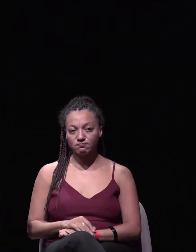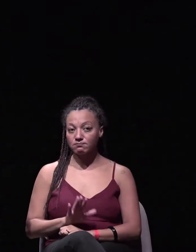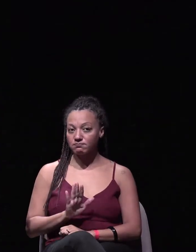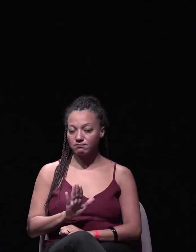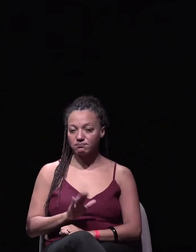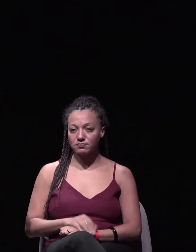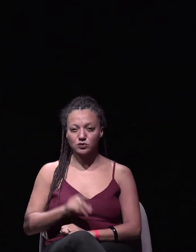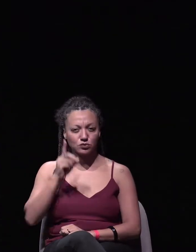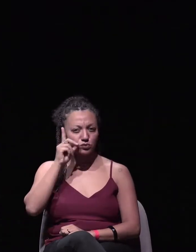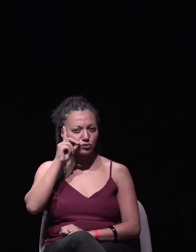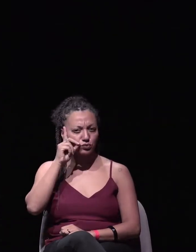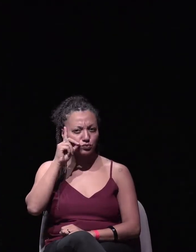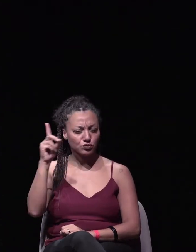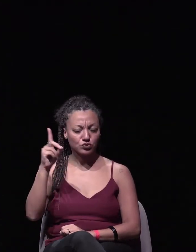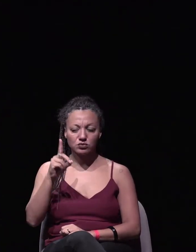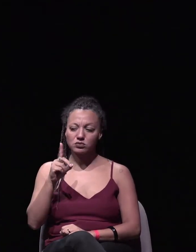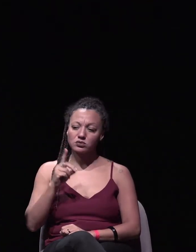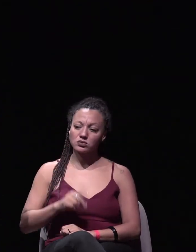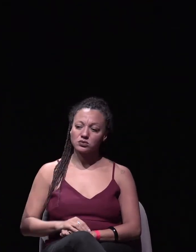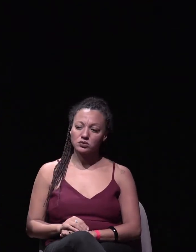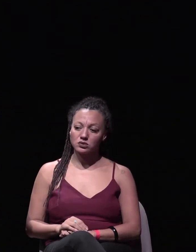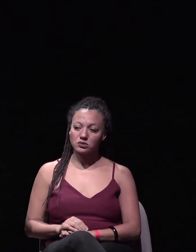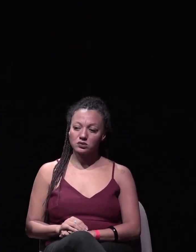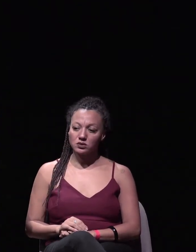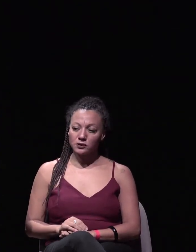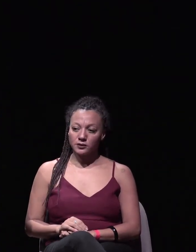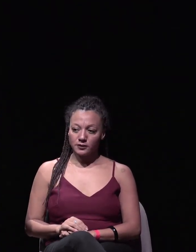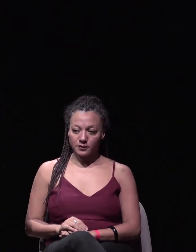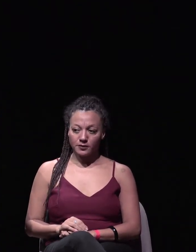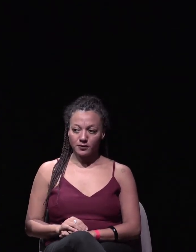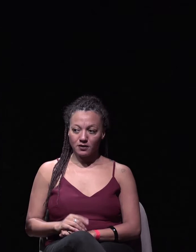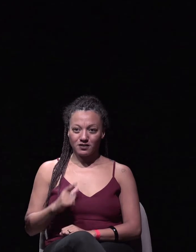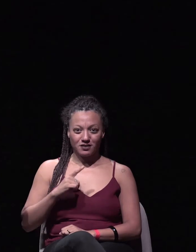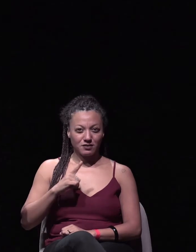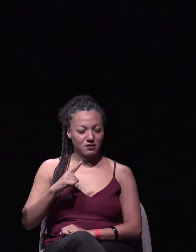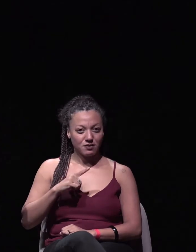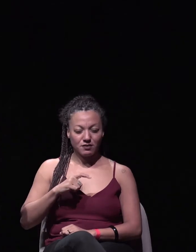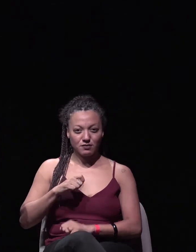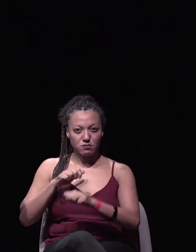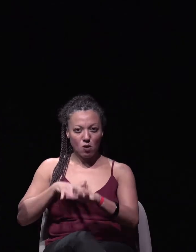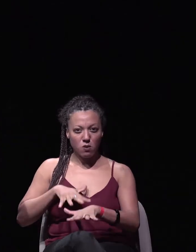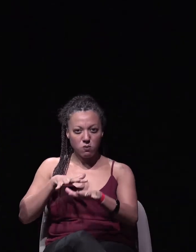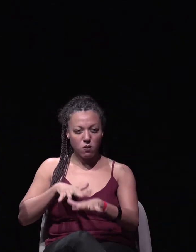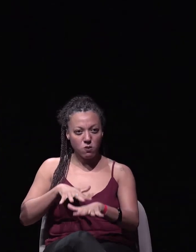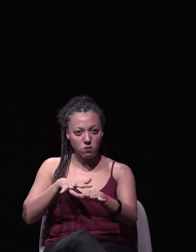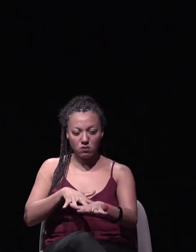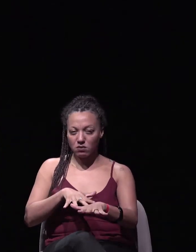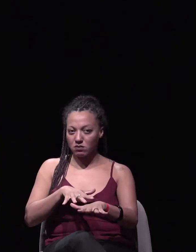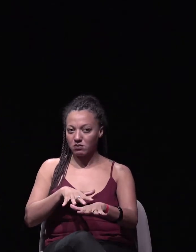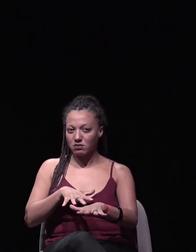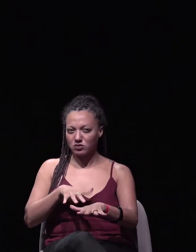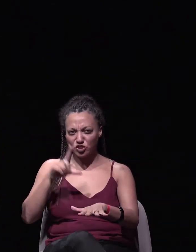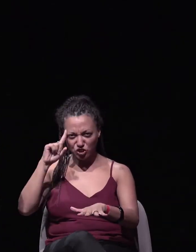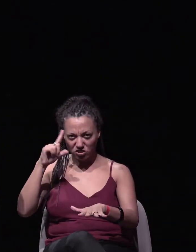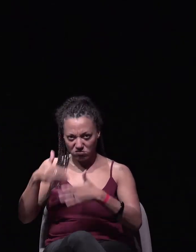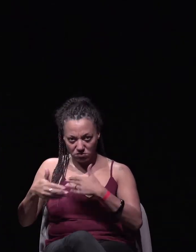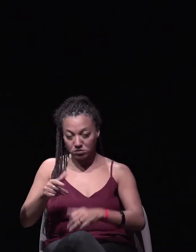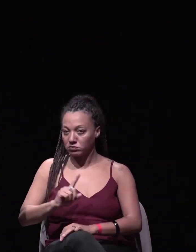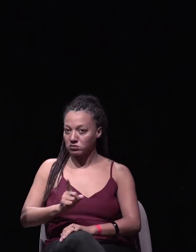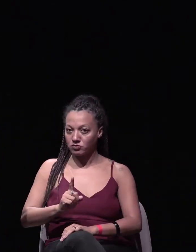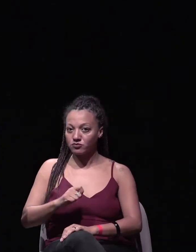a data que foi escolhida para esse evento, para essa culminância da marcha, também não foi escolhida por